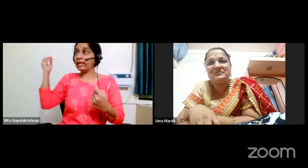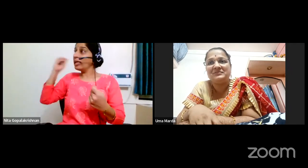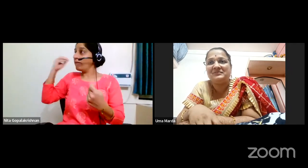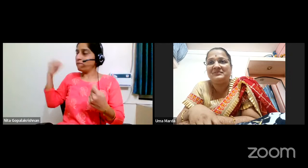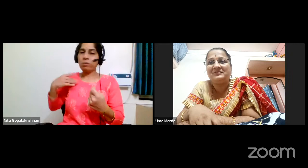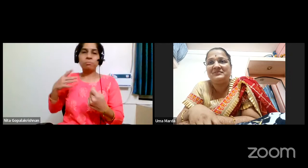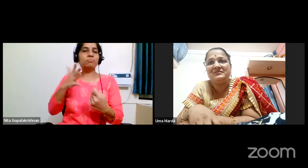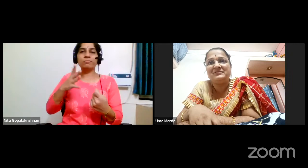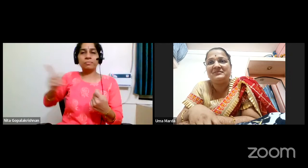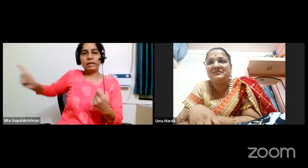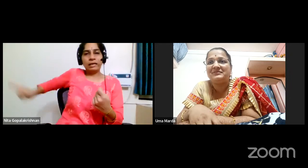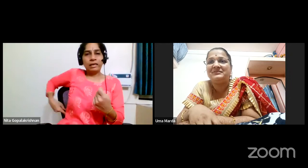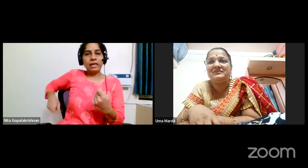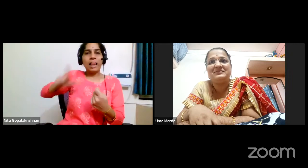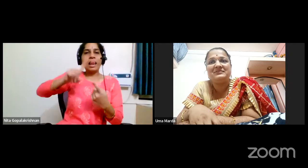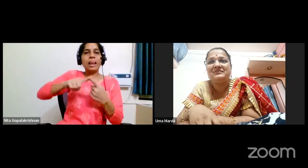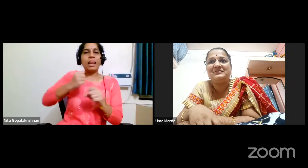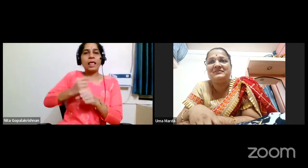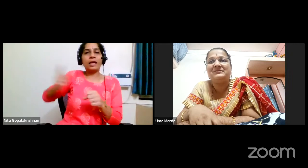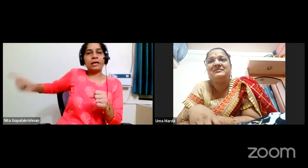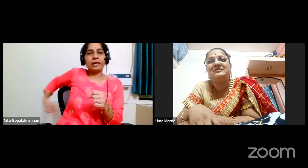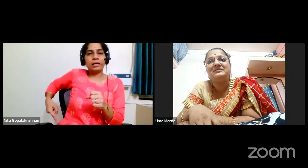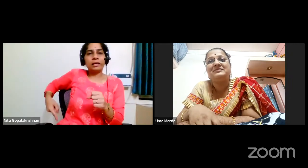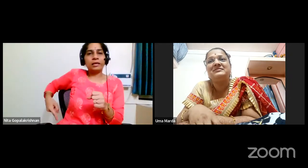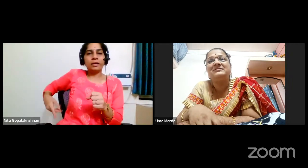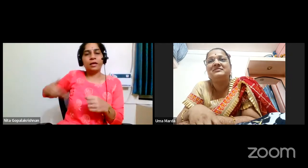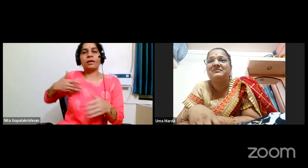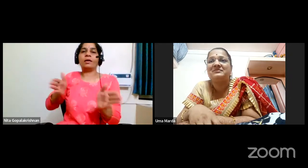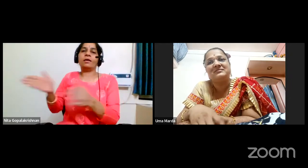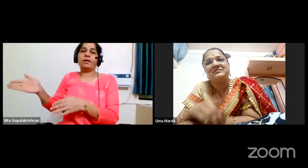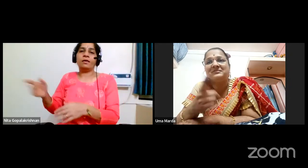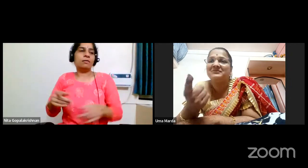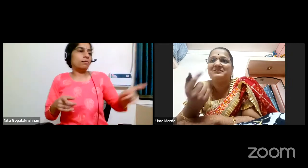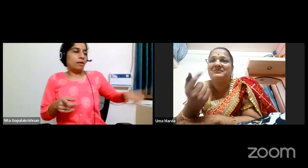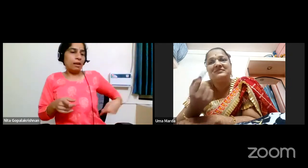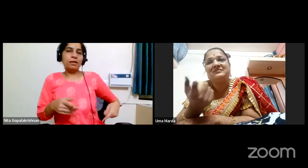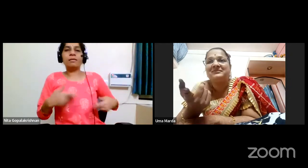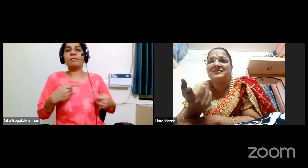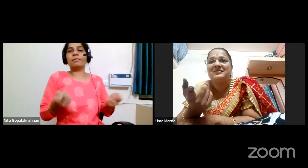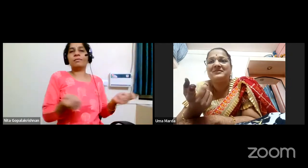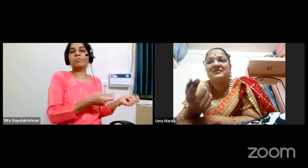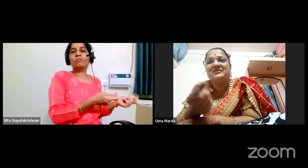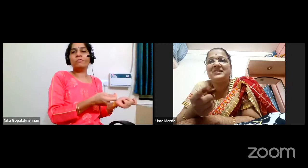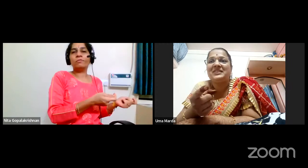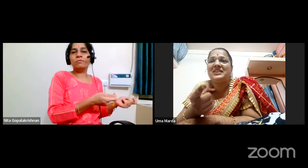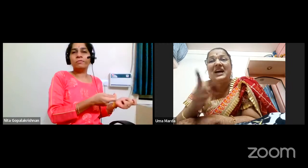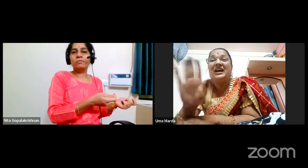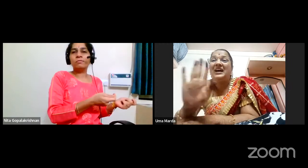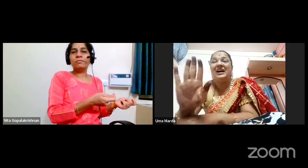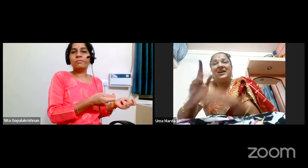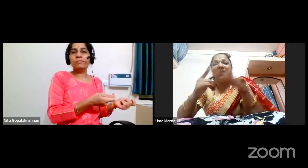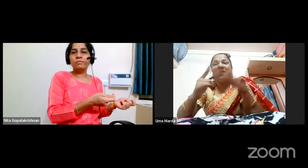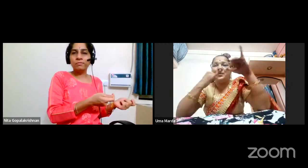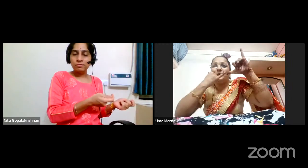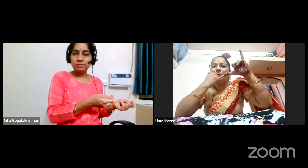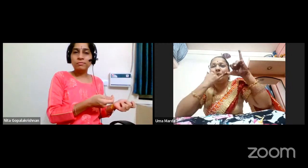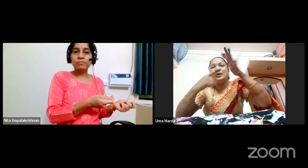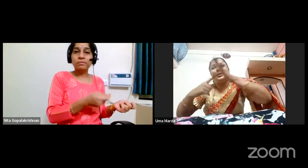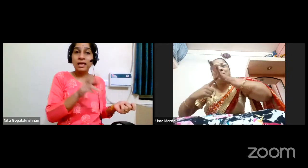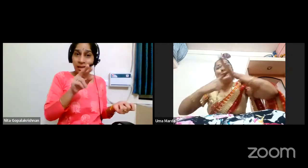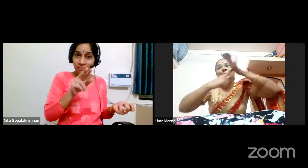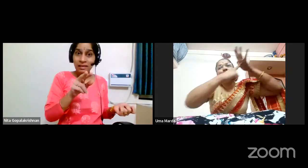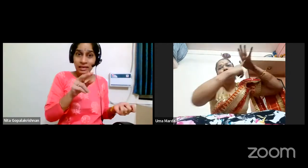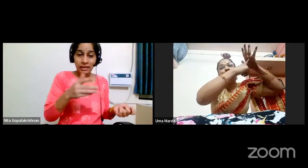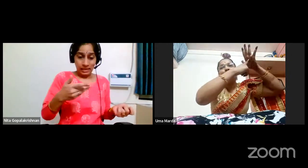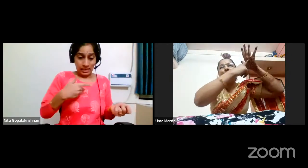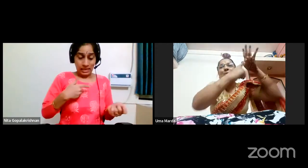और ये भगवान कृष्ण की महानता को प्रदर्शित करता है कि सारथी बनने के बाद भी, इतना छोटा कार्य करने के